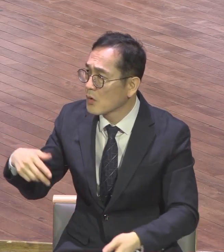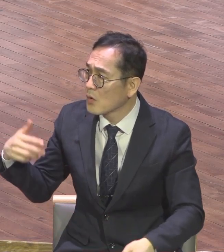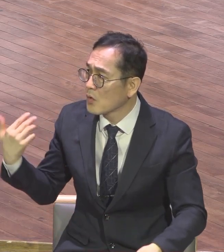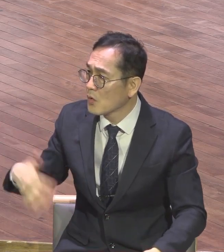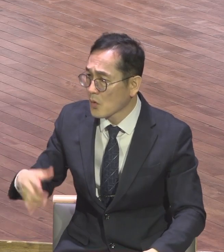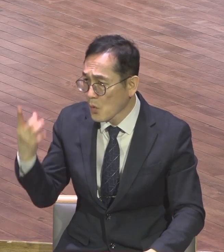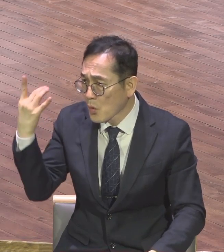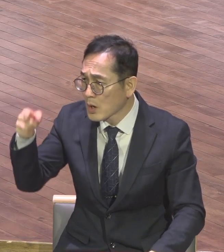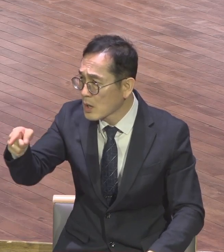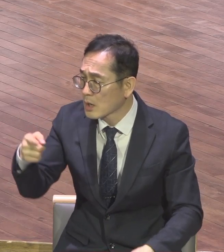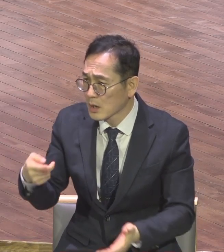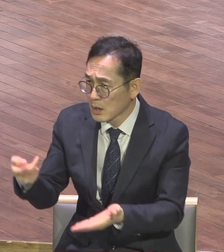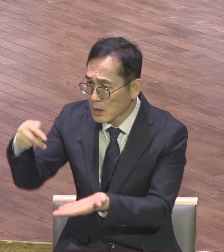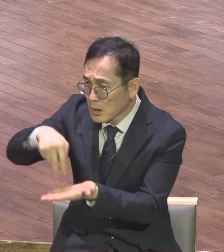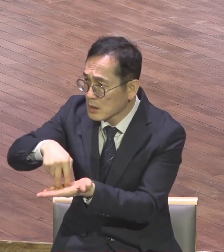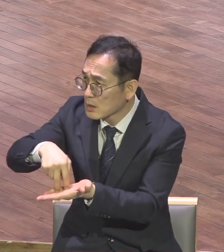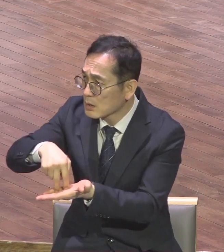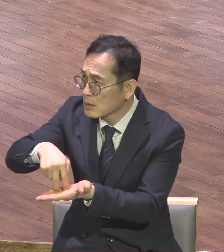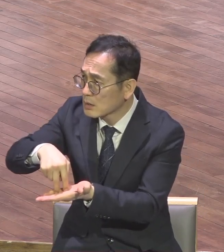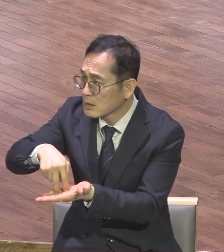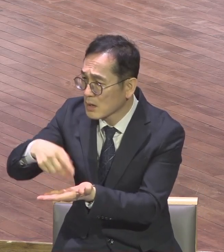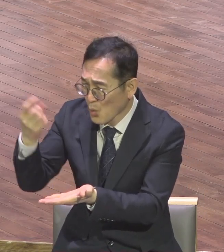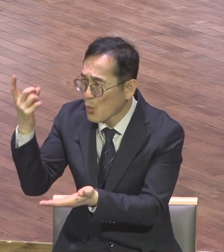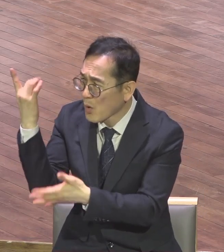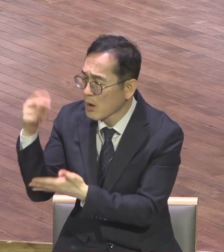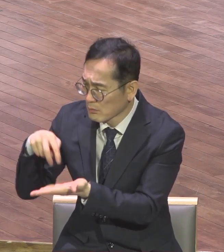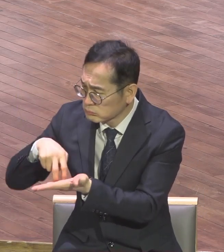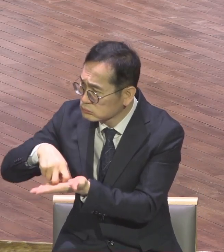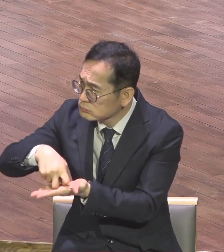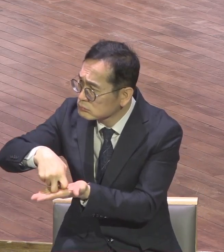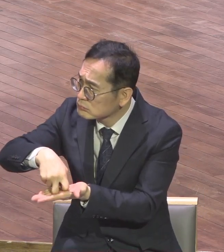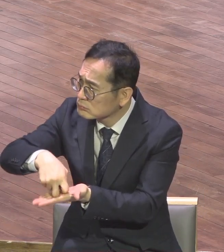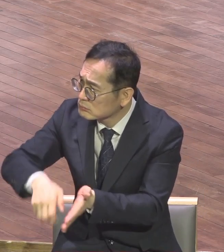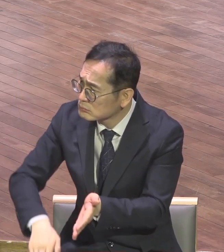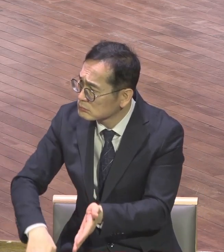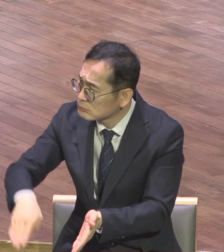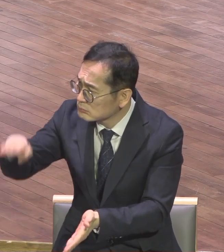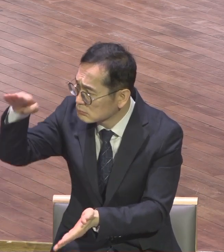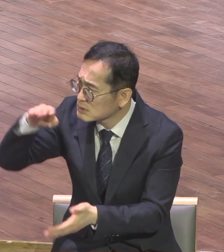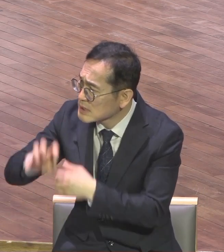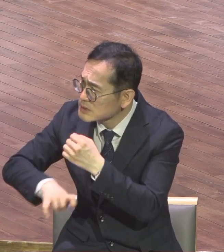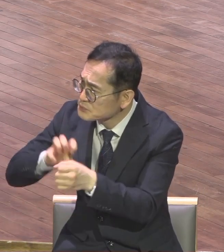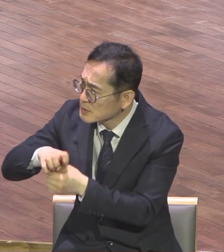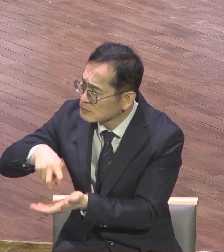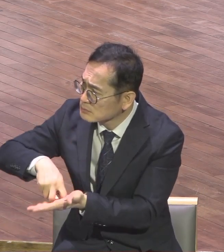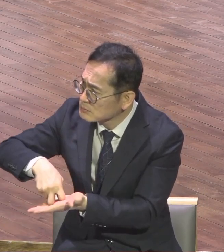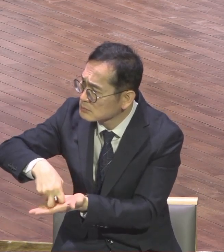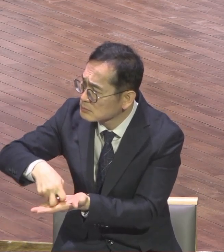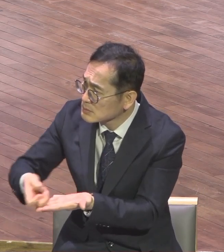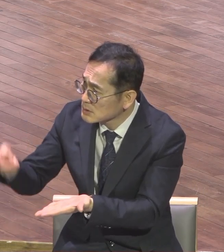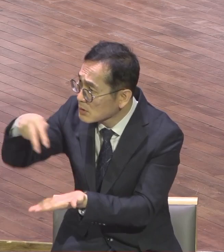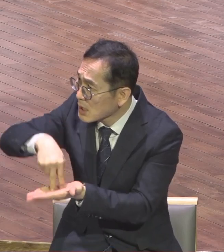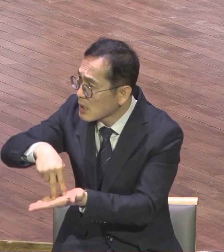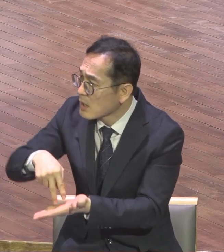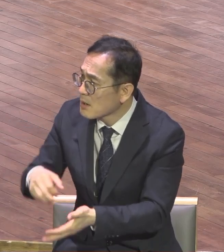때보다 안진뱅이를 치유했대. 전부 감동받아 그날 돌아온 사람이 5천 명.